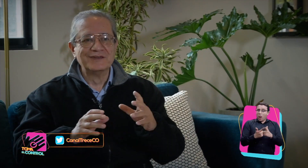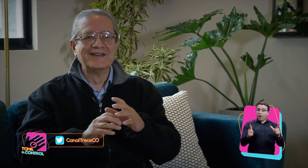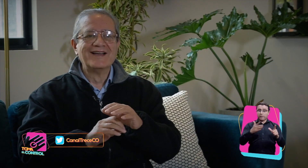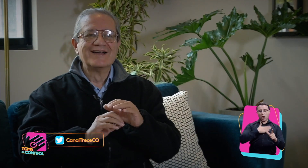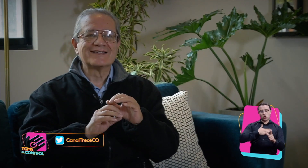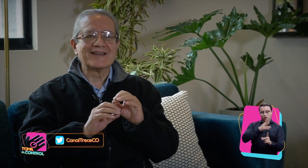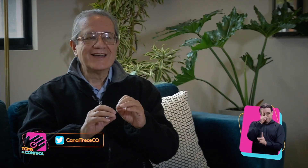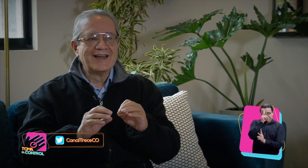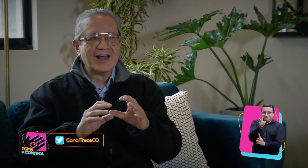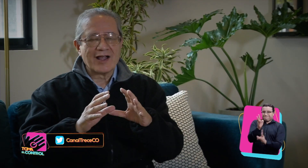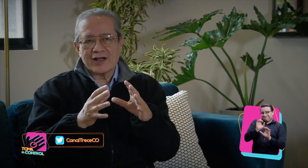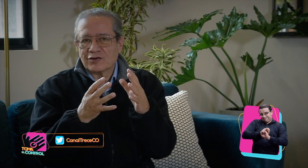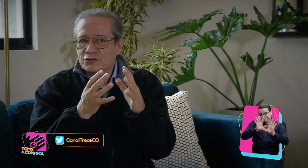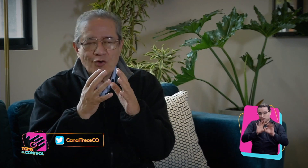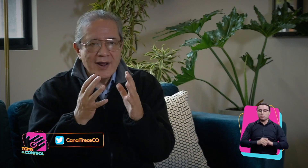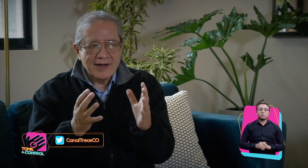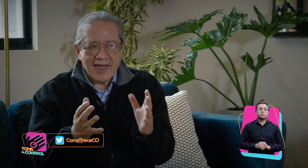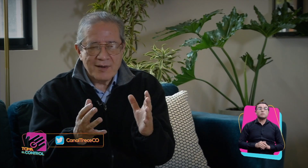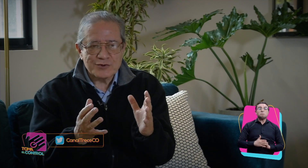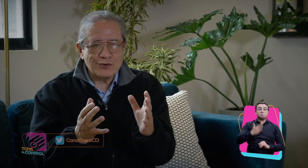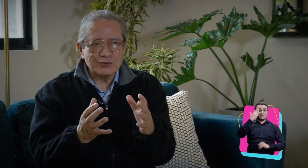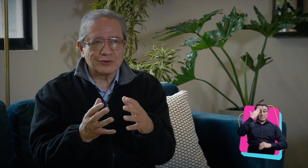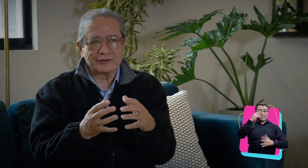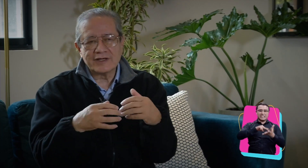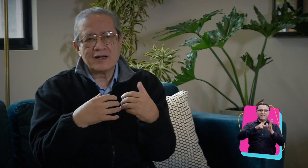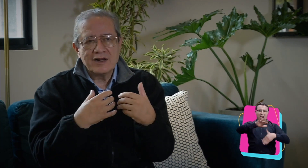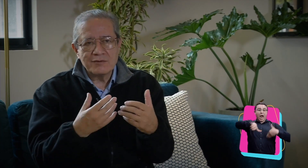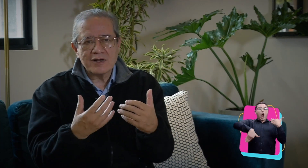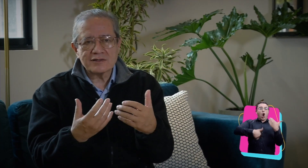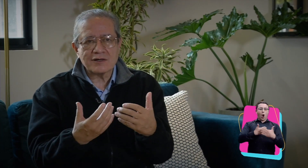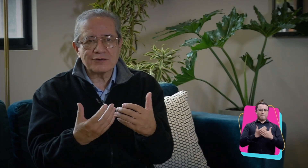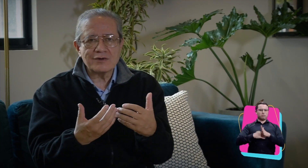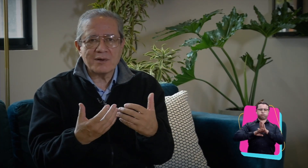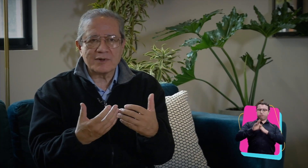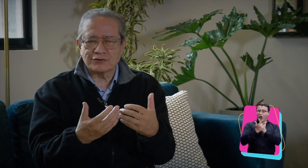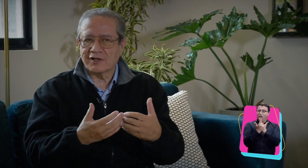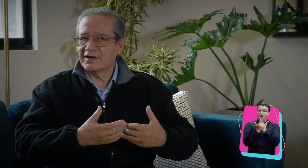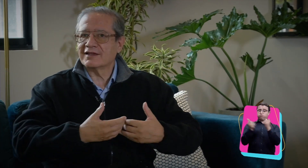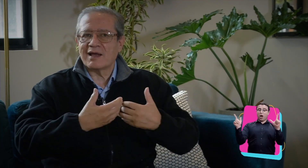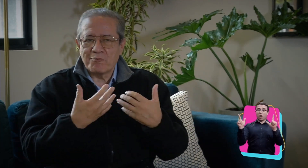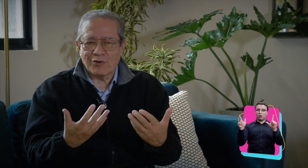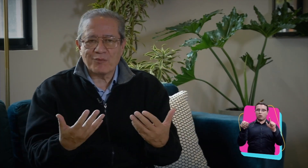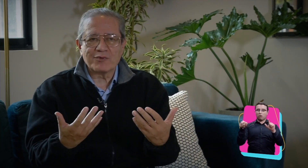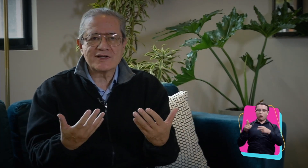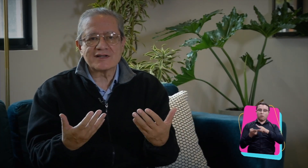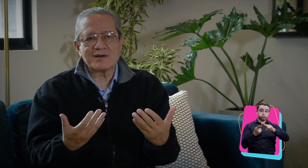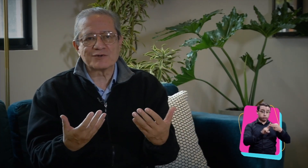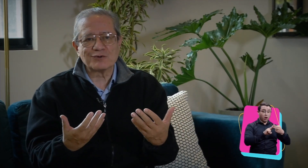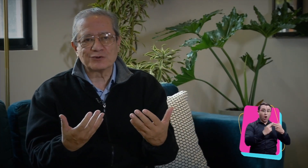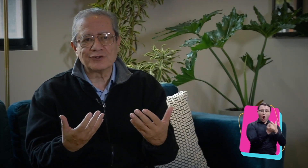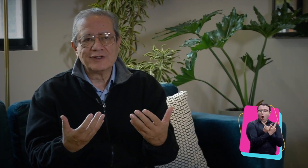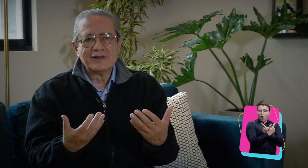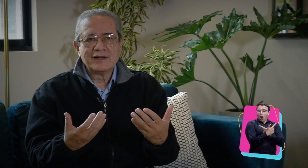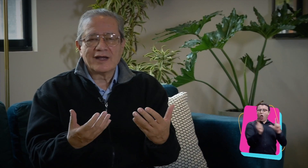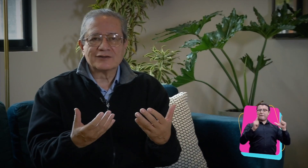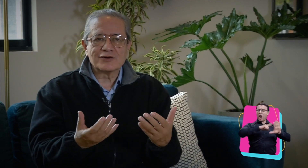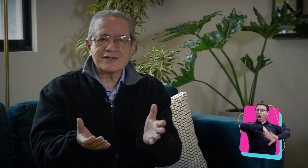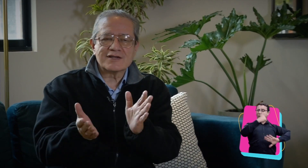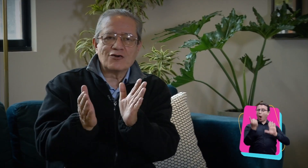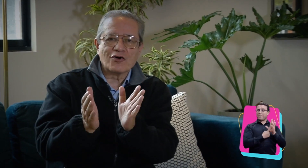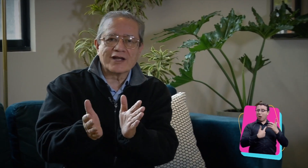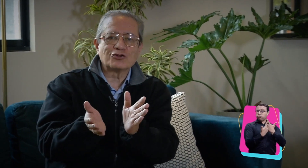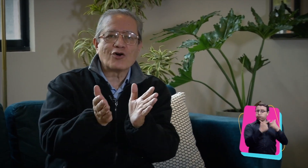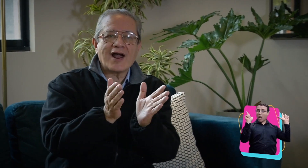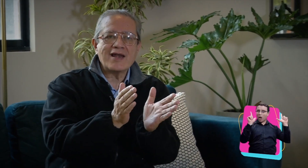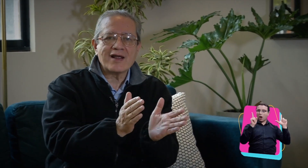respeto, ¿sí? No hay nada absoluto, y el libre desarrollo de la personalidad tampoco puede ser absoluto.